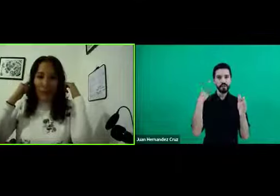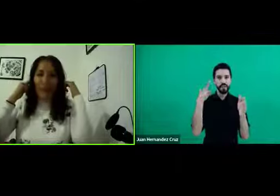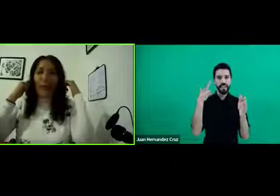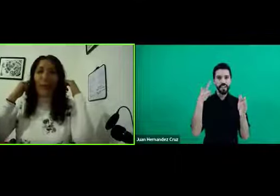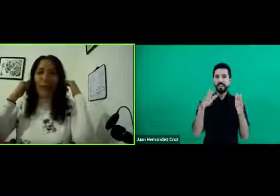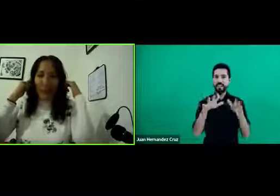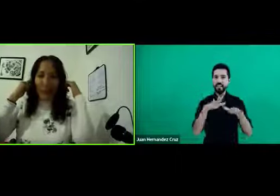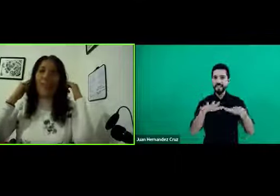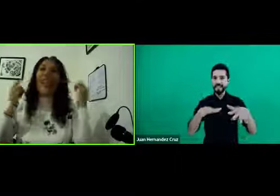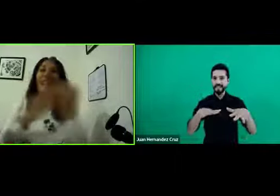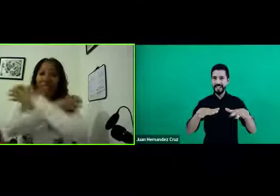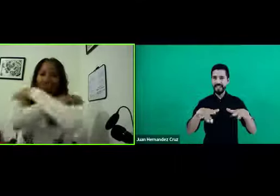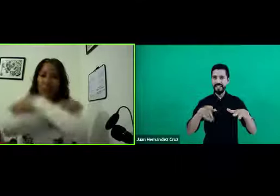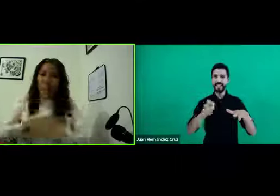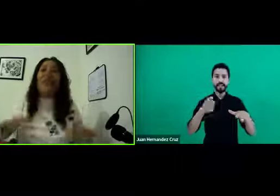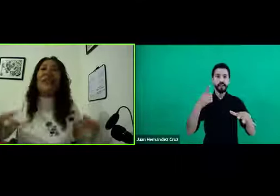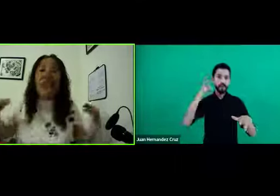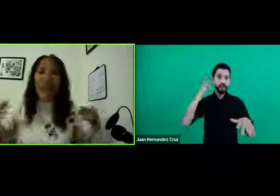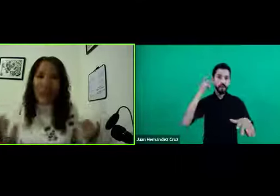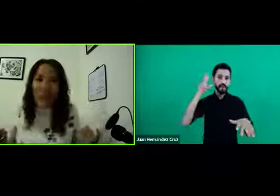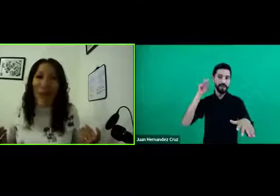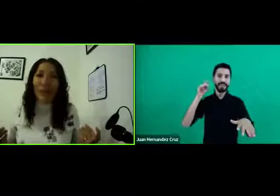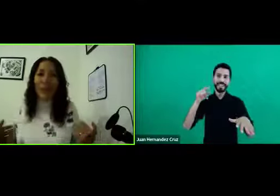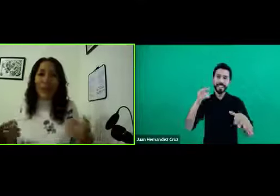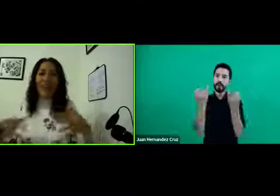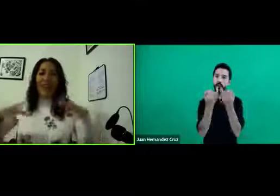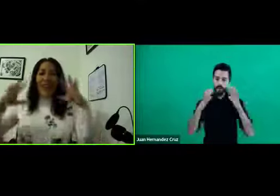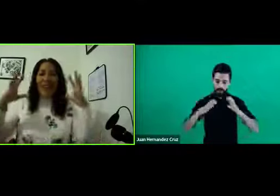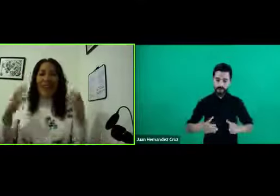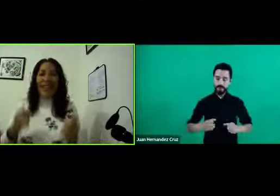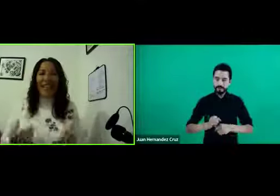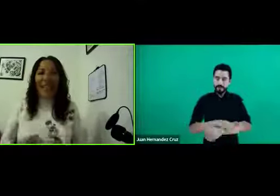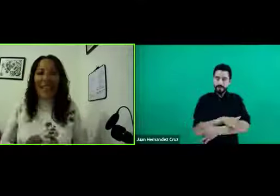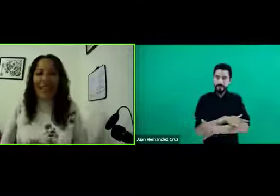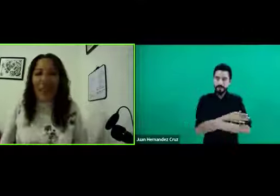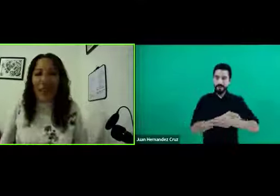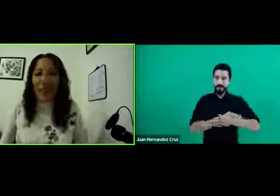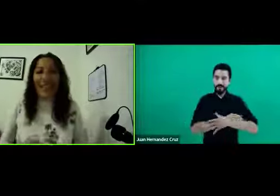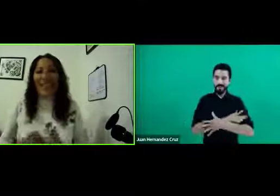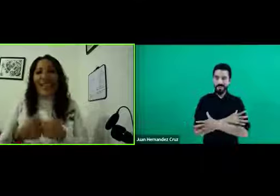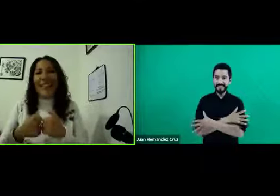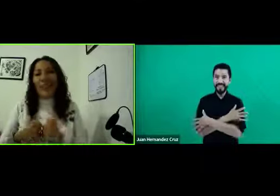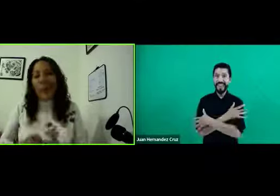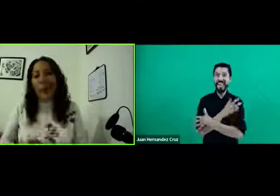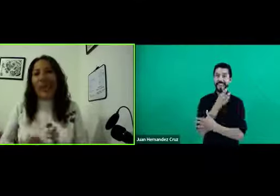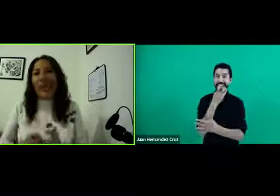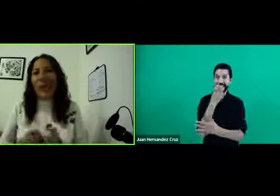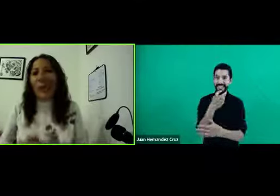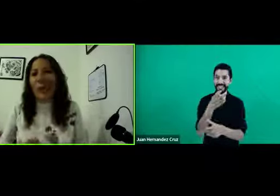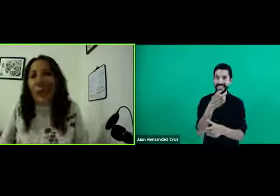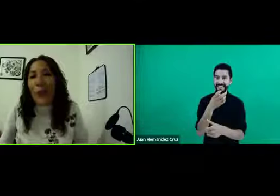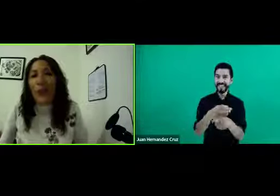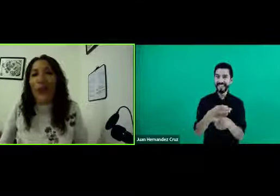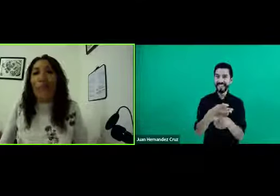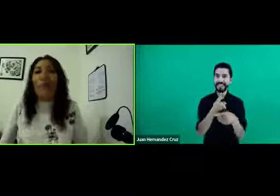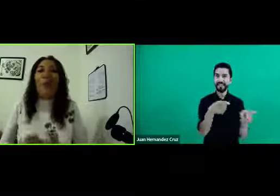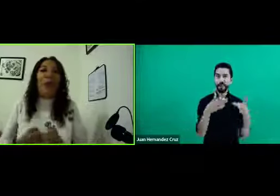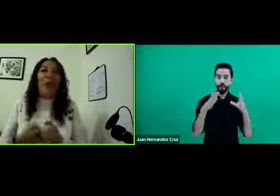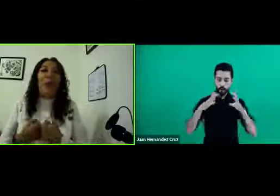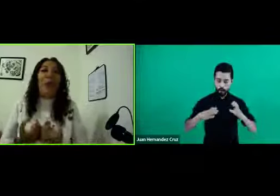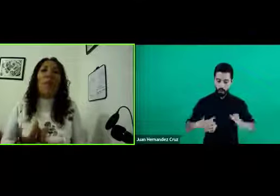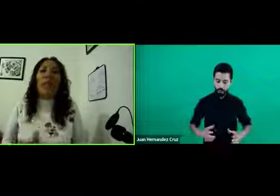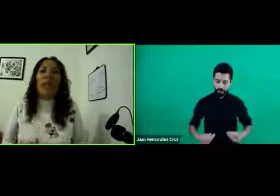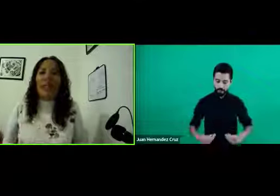el tímpano y con el yunque, se escucha con todo el cuerpo. Entonces, en esta parte de que se escucha con todo el